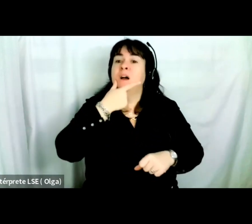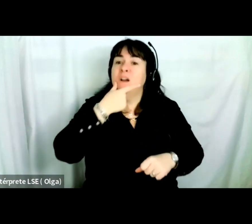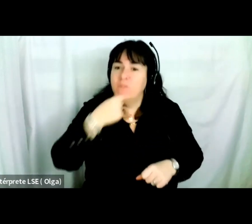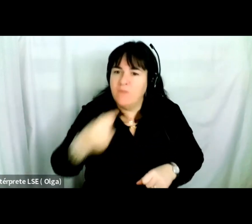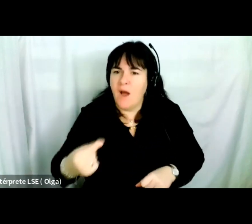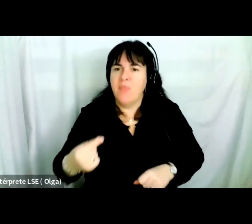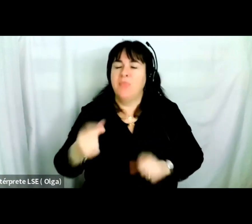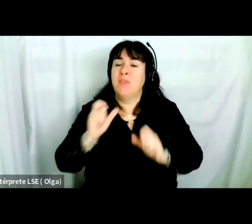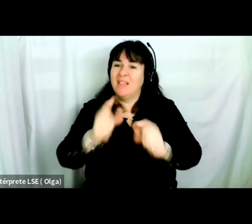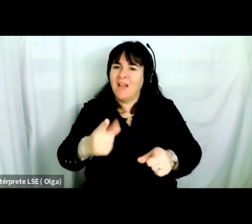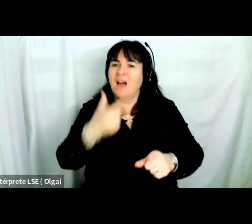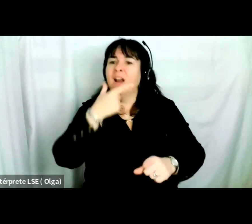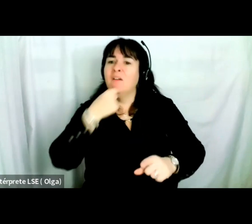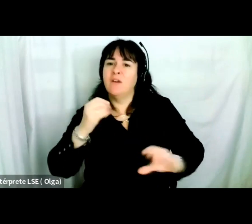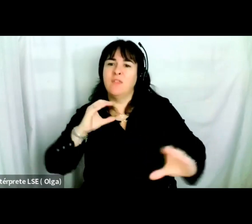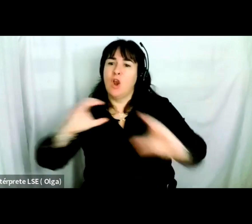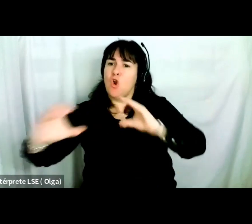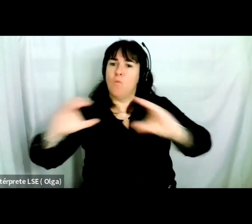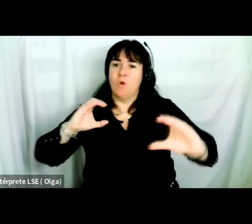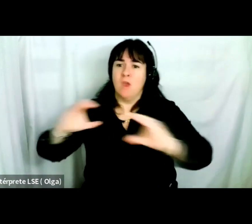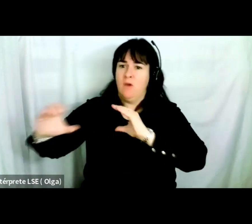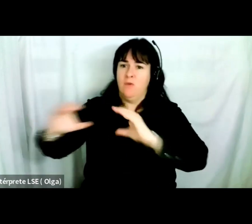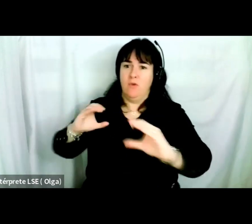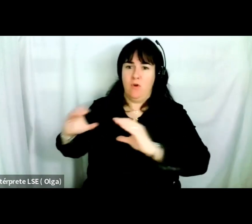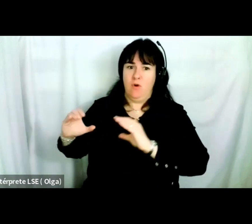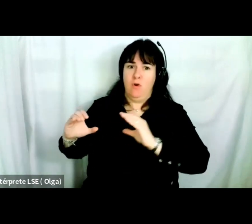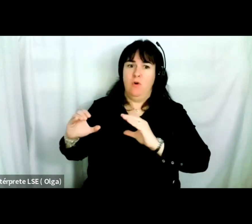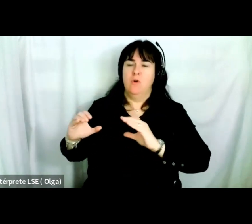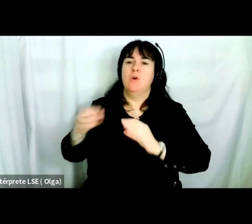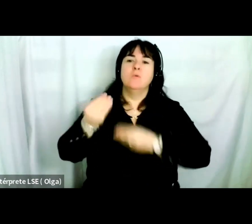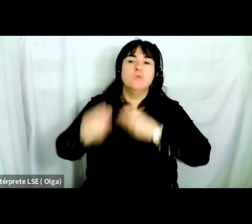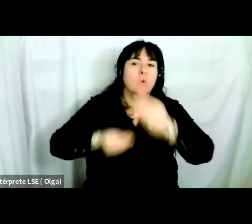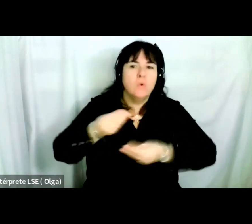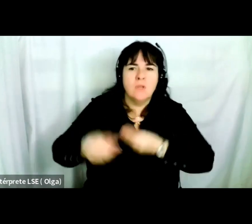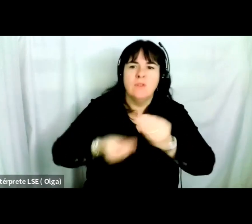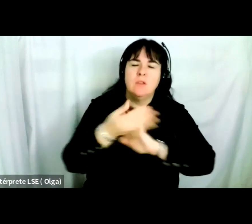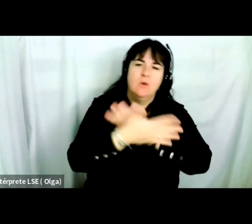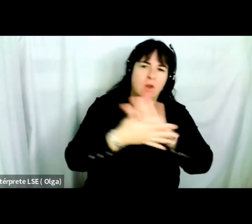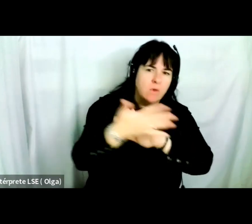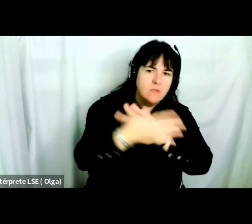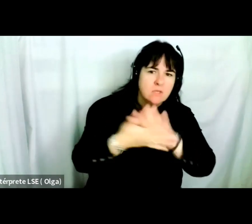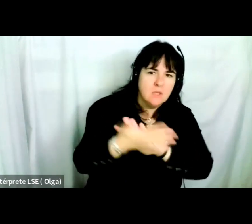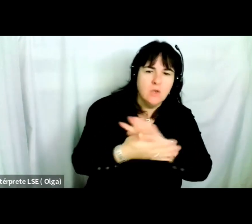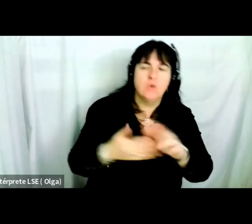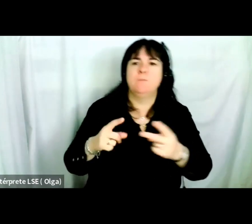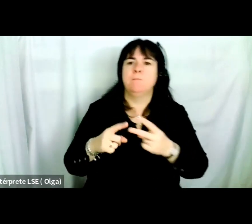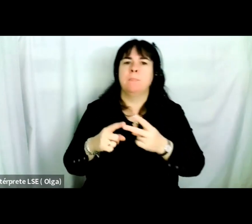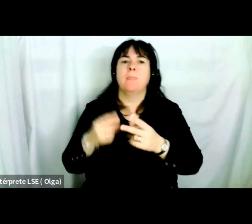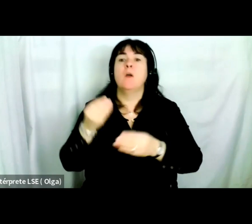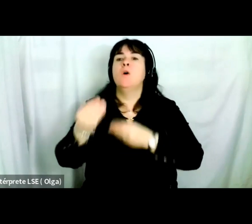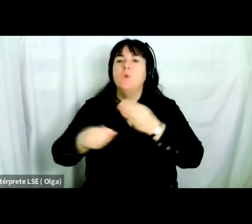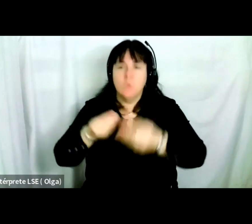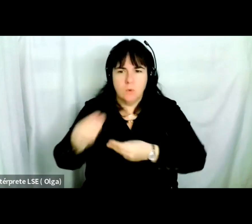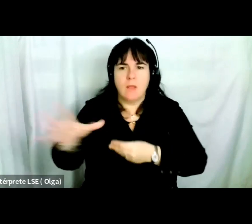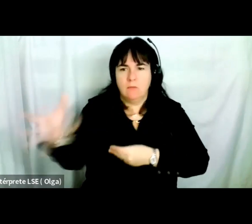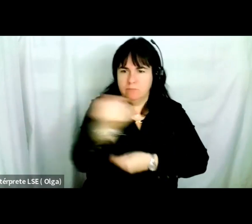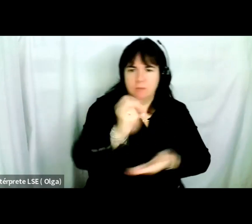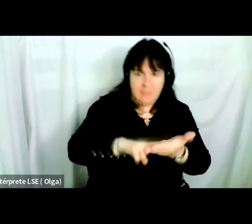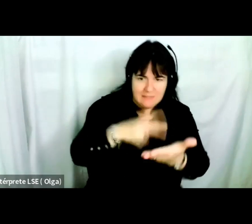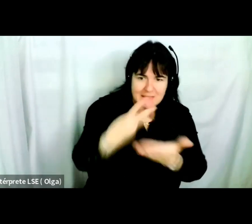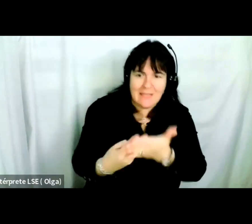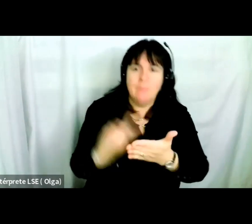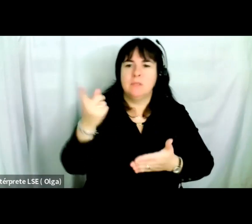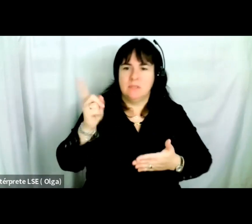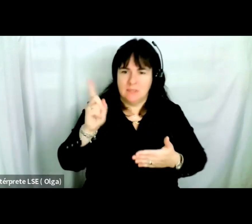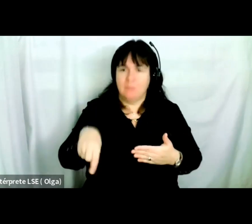la comunicación entre todos con el uso de lengua de signos, con la ayuda de los intérpretes que tienen que